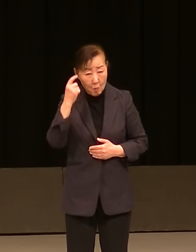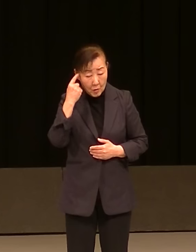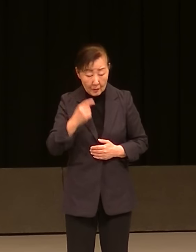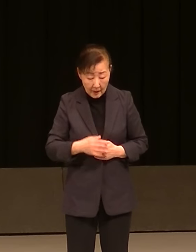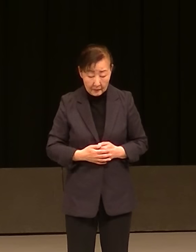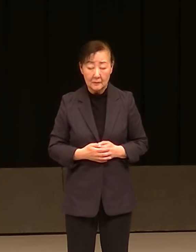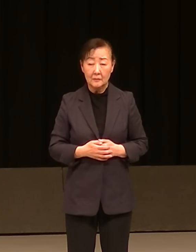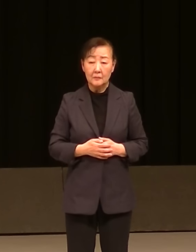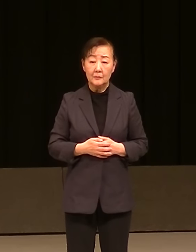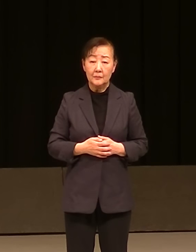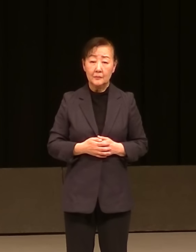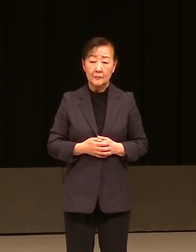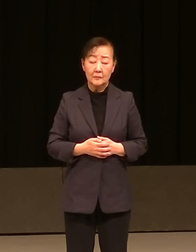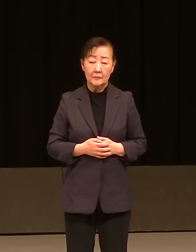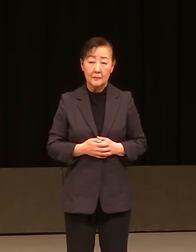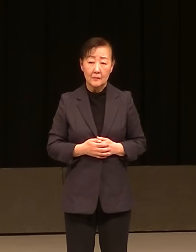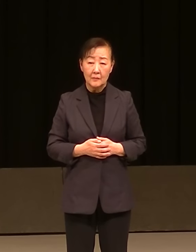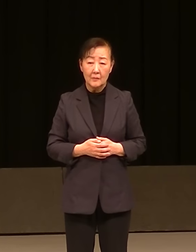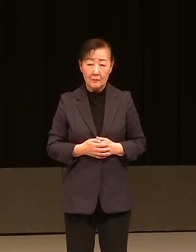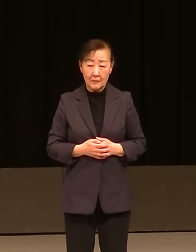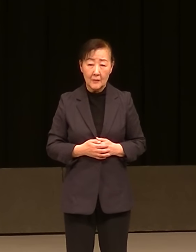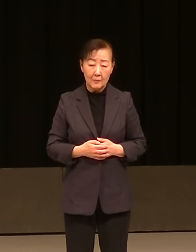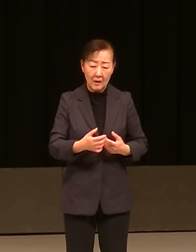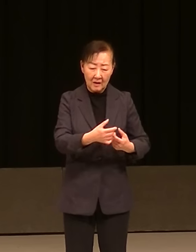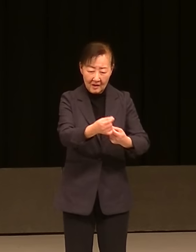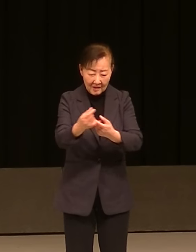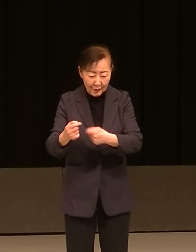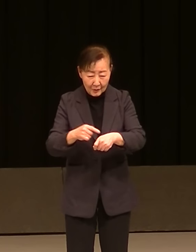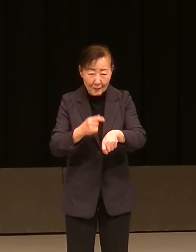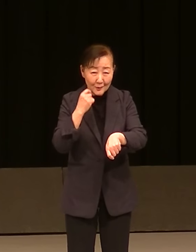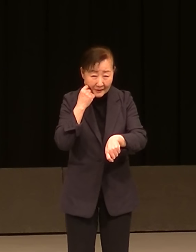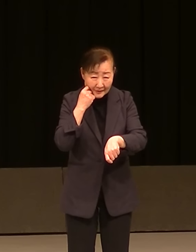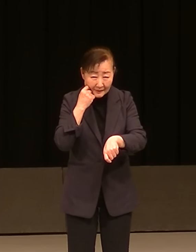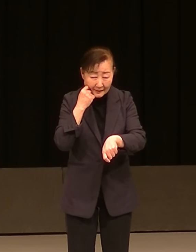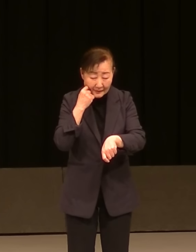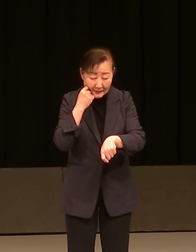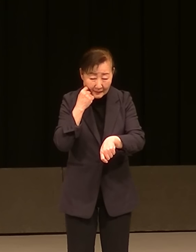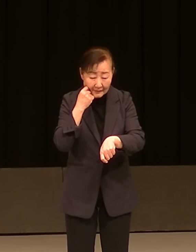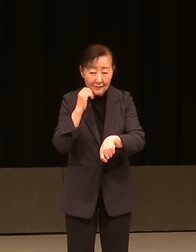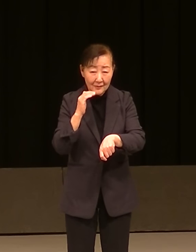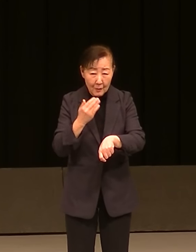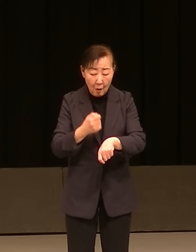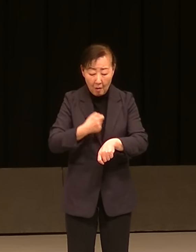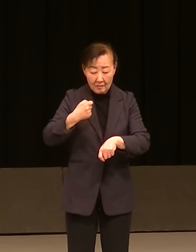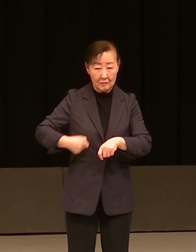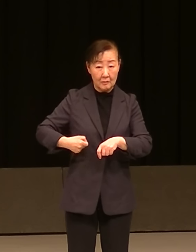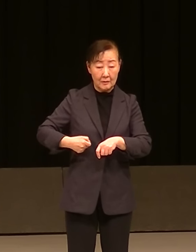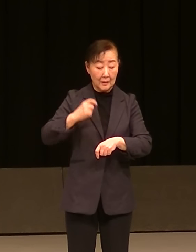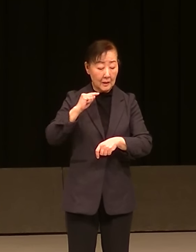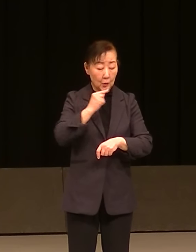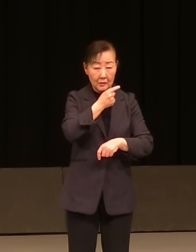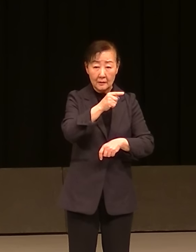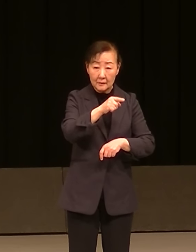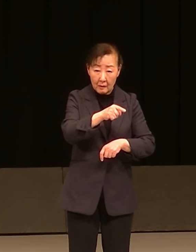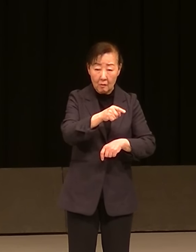ますし、そして、北朝鮮はなかなか難しいかもしれませんけれども、中国にせよロシアにせ